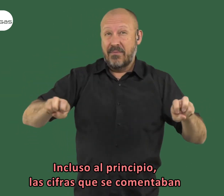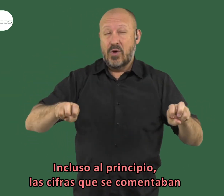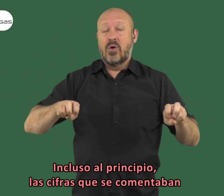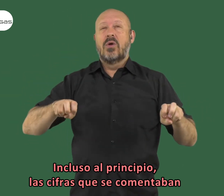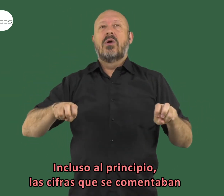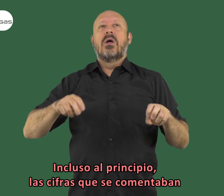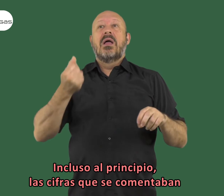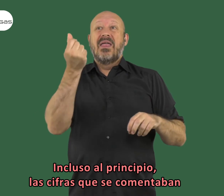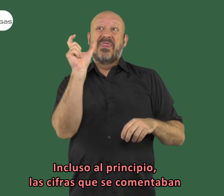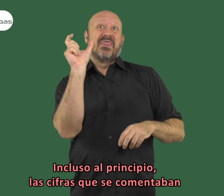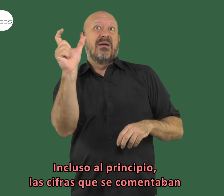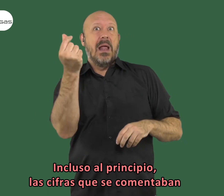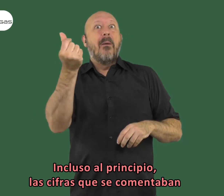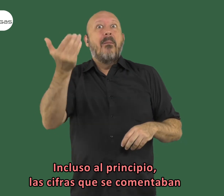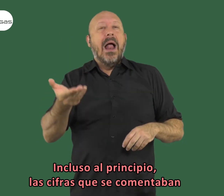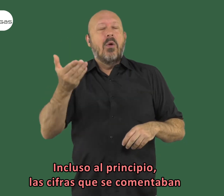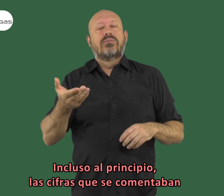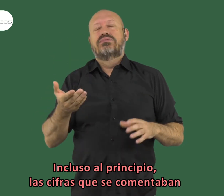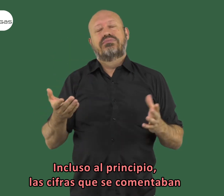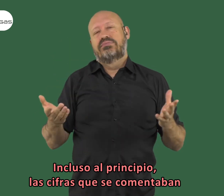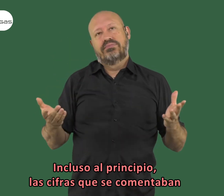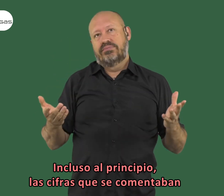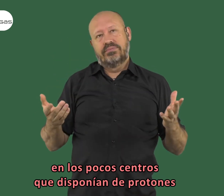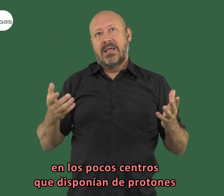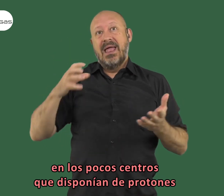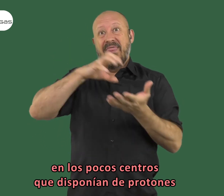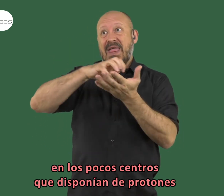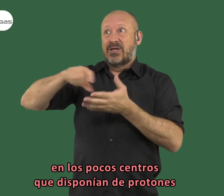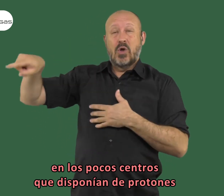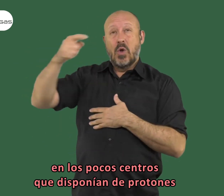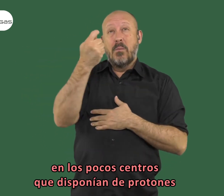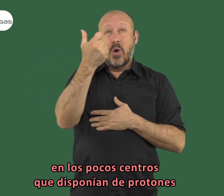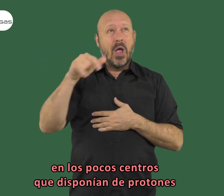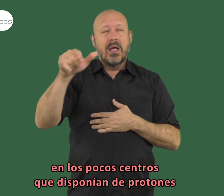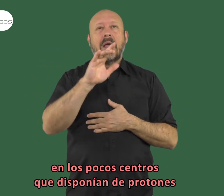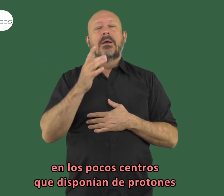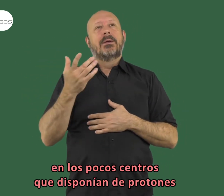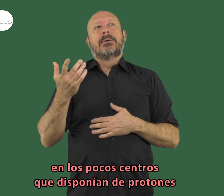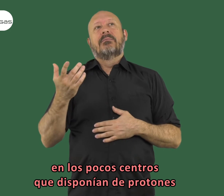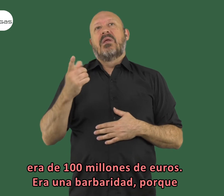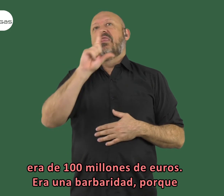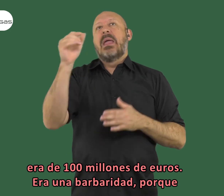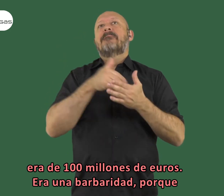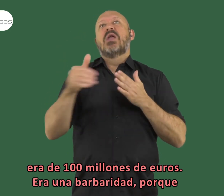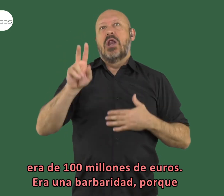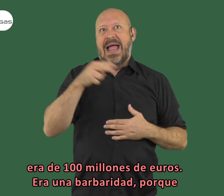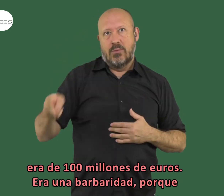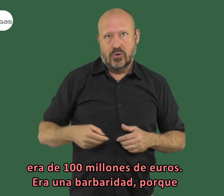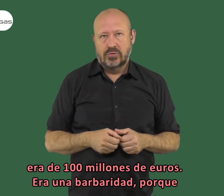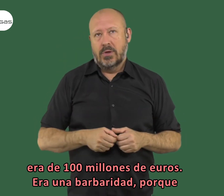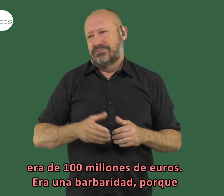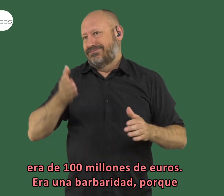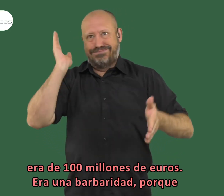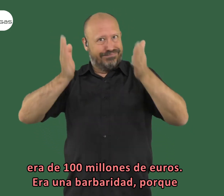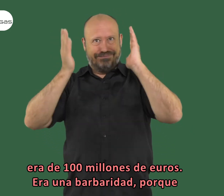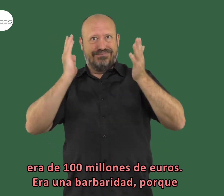al principio las cifras que se comentaban en los pocos centros que disponían de protones era de 100 millones